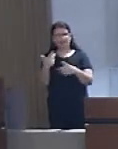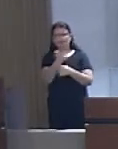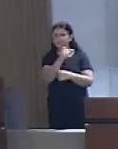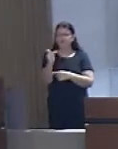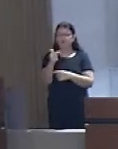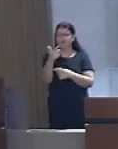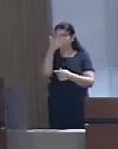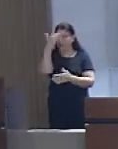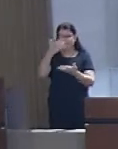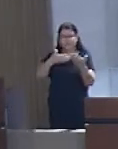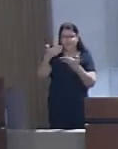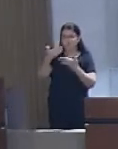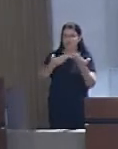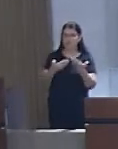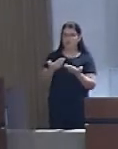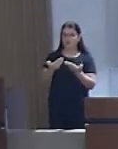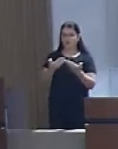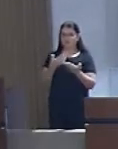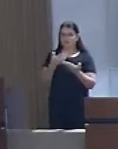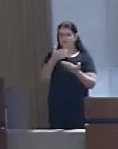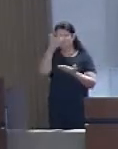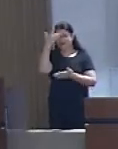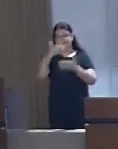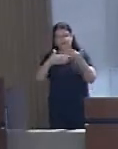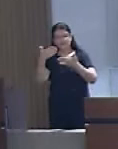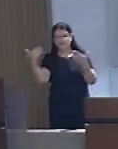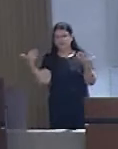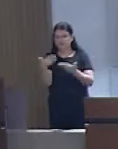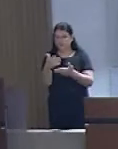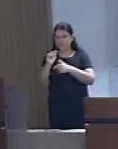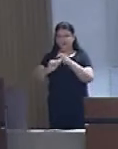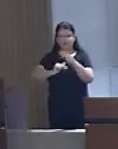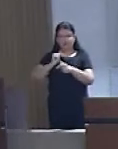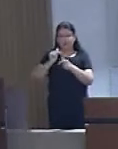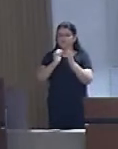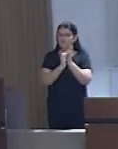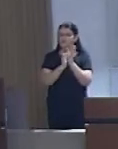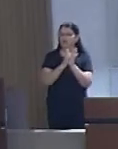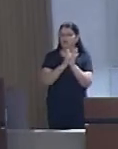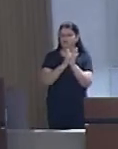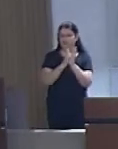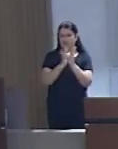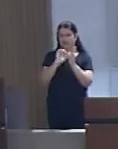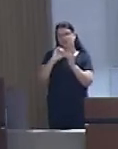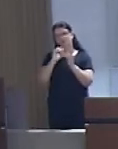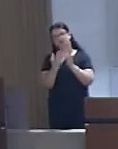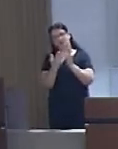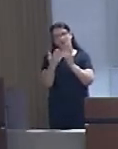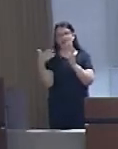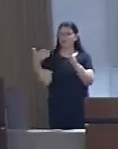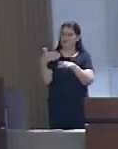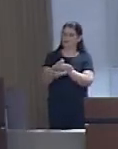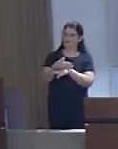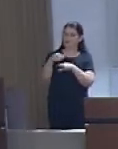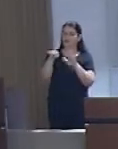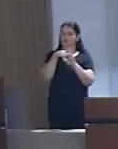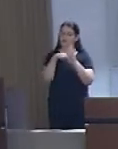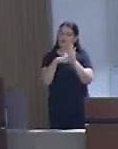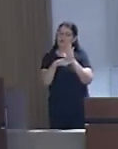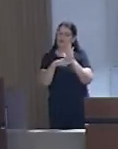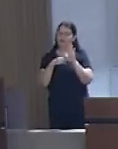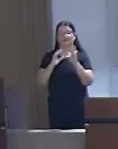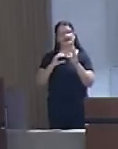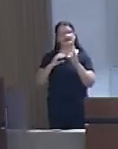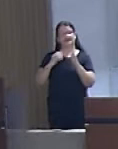servidor. Servidores que estão hoje foram demitidos ou entraram num programa de demissão voluntária,